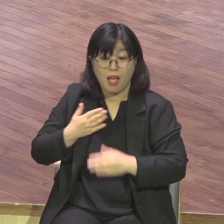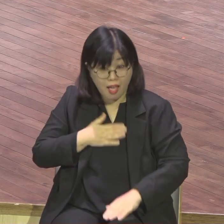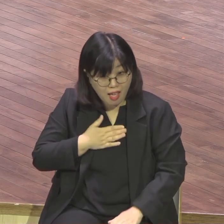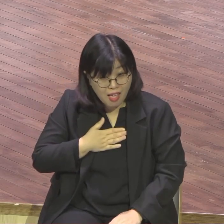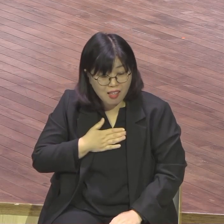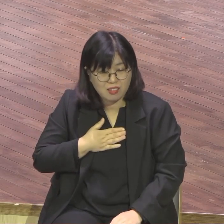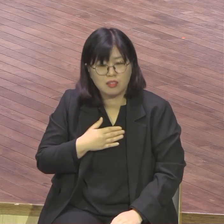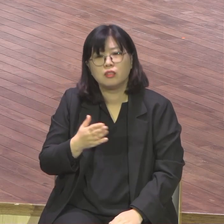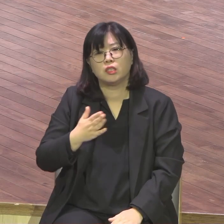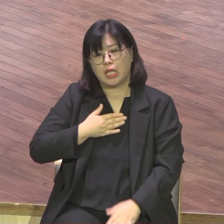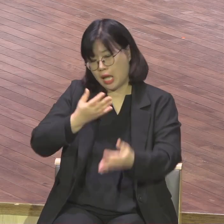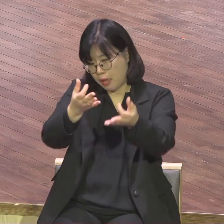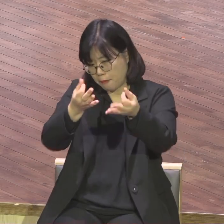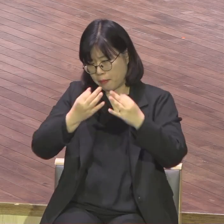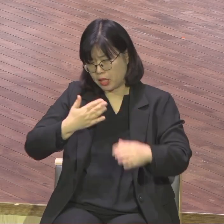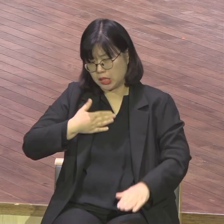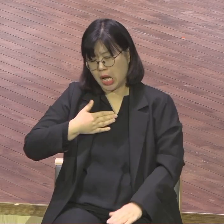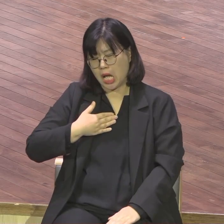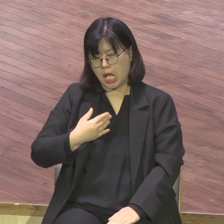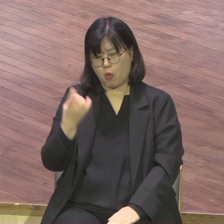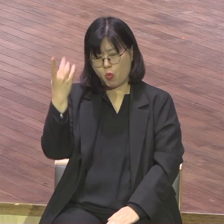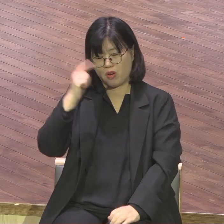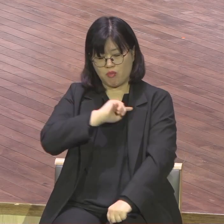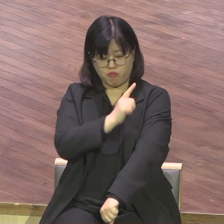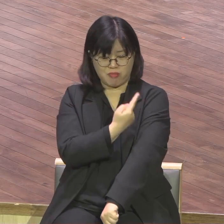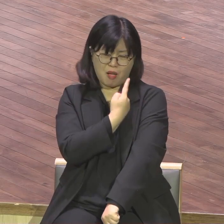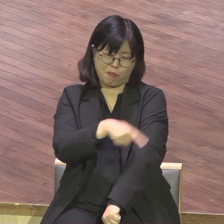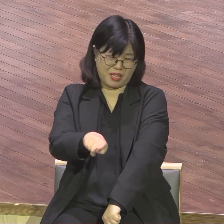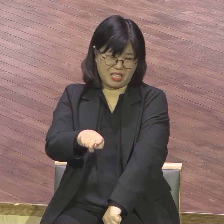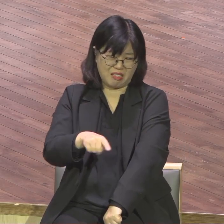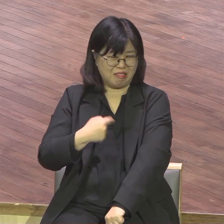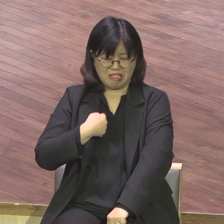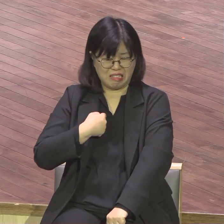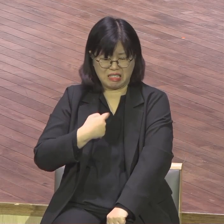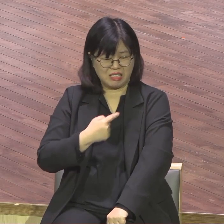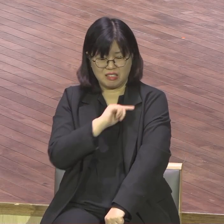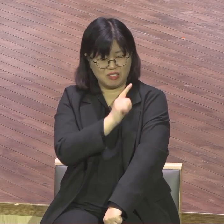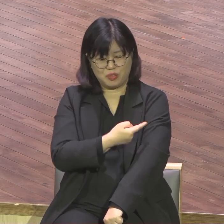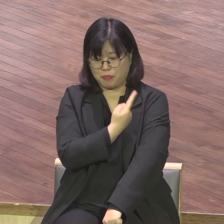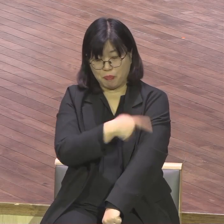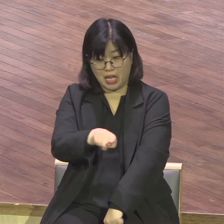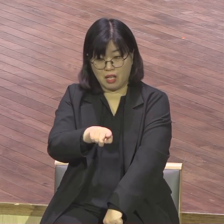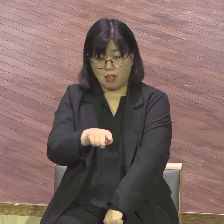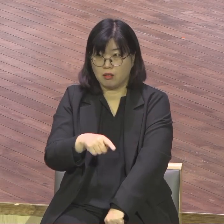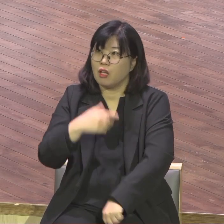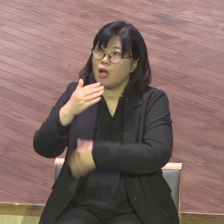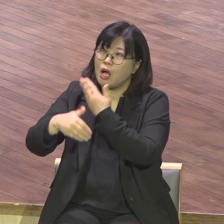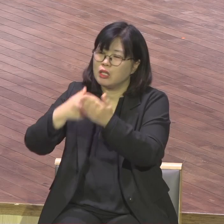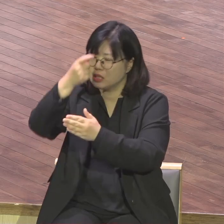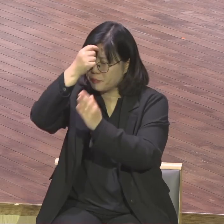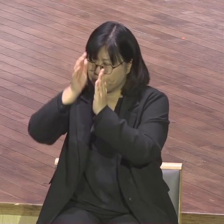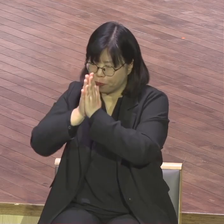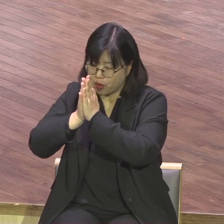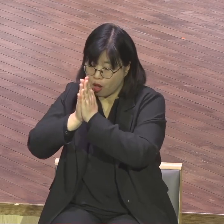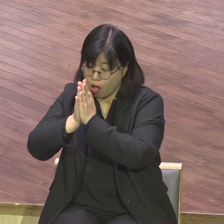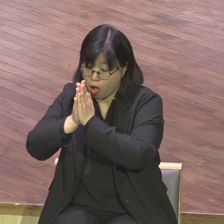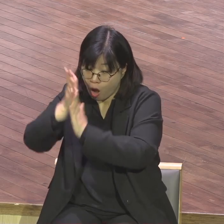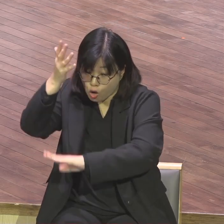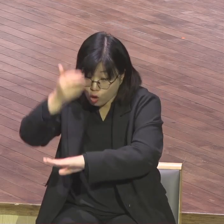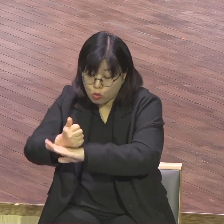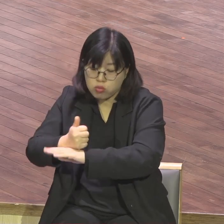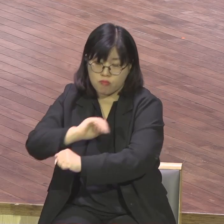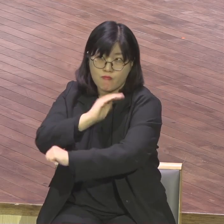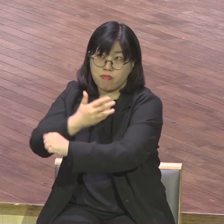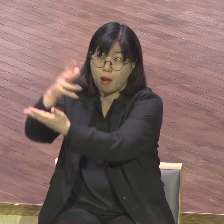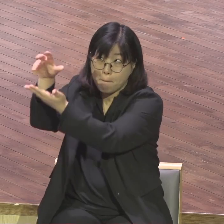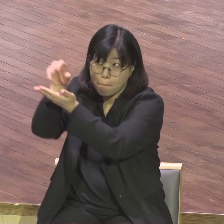저는 무능해서 기도해서 다 응답받은 사람. 하나님이 이래라 저래라 이래라 해서 했지 단 한 번도 내 생각이나